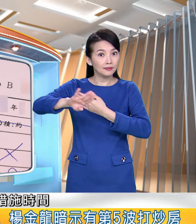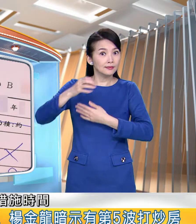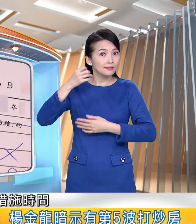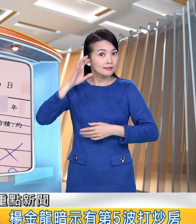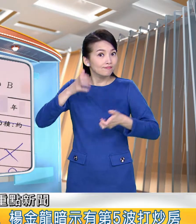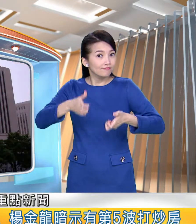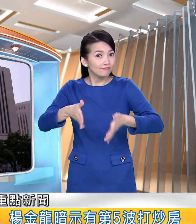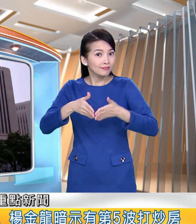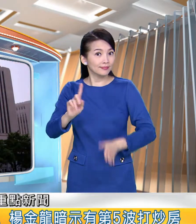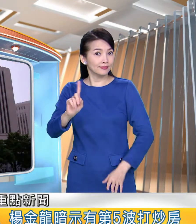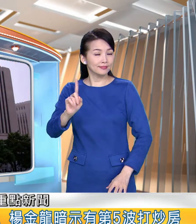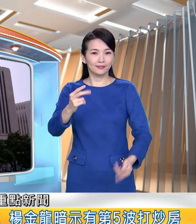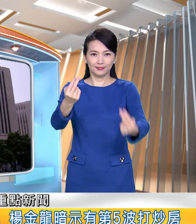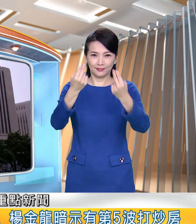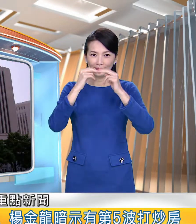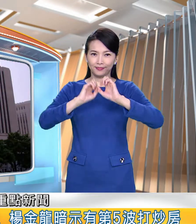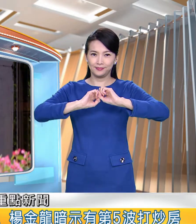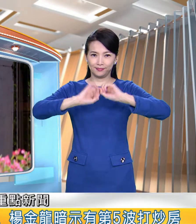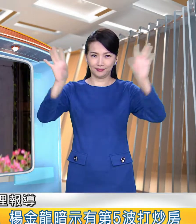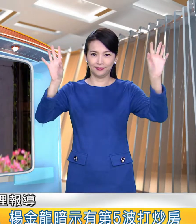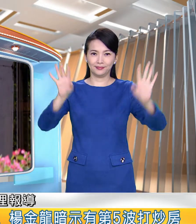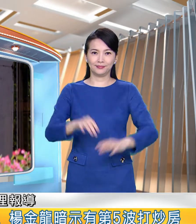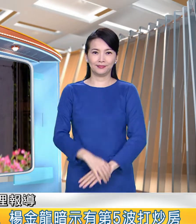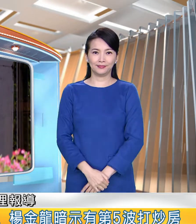另外，还有哪些重点新闻？来看我们的整理报道。